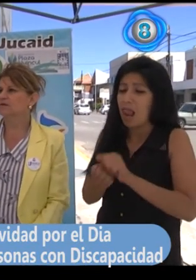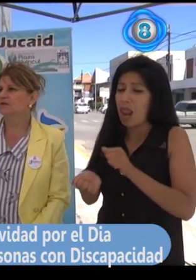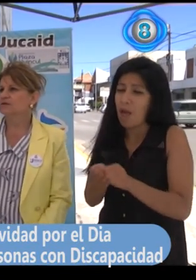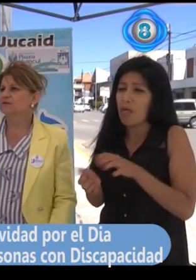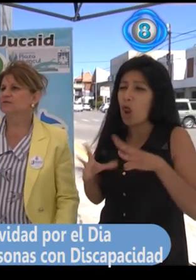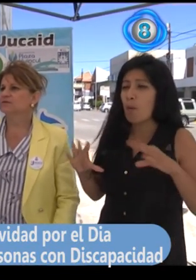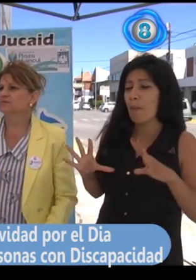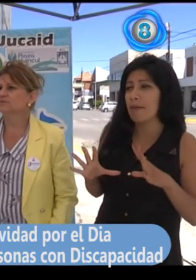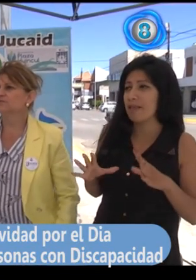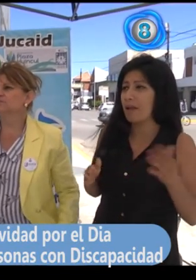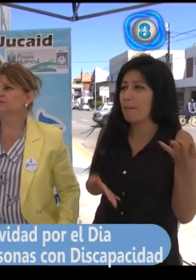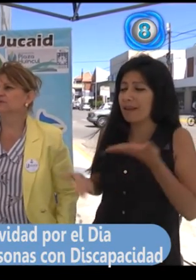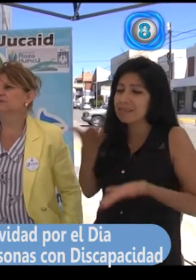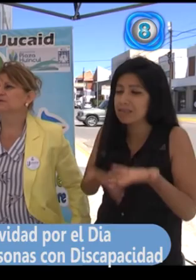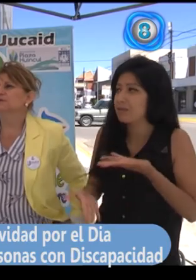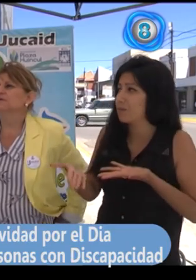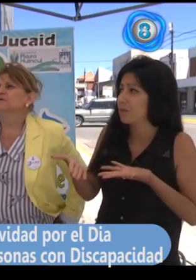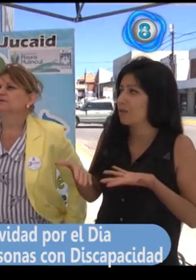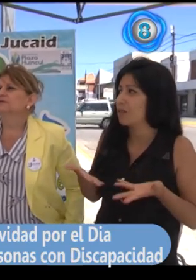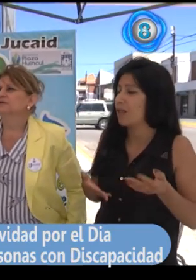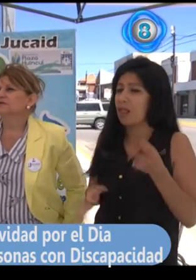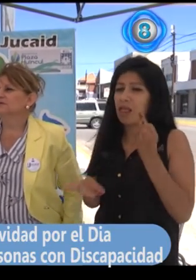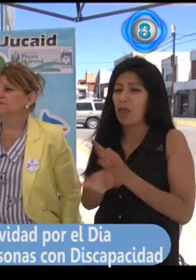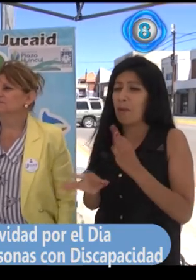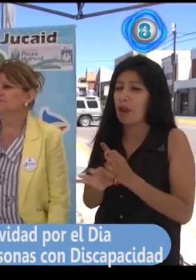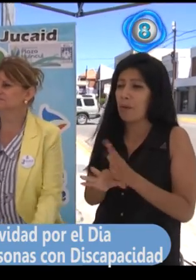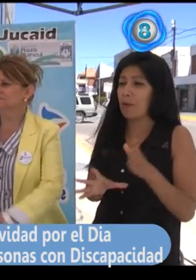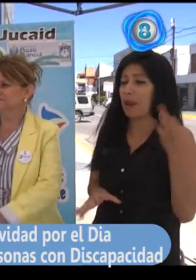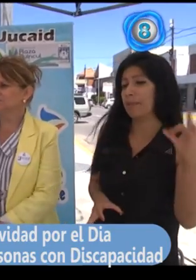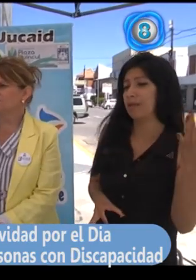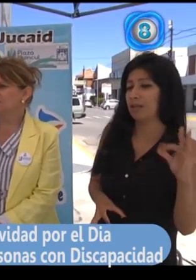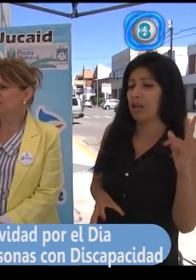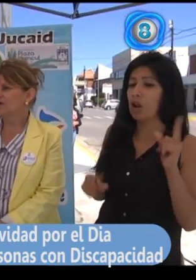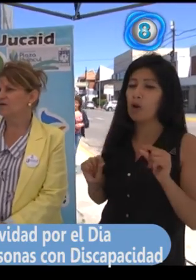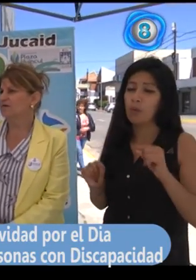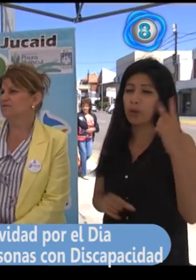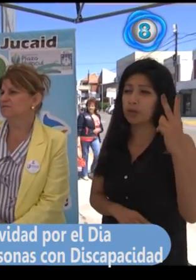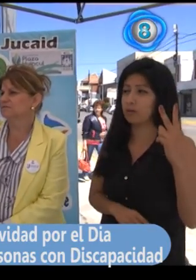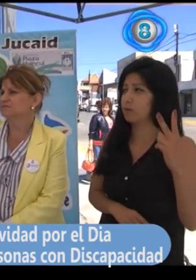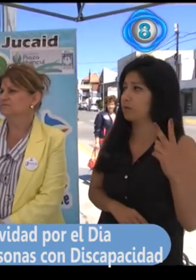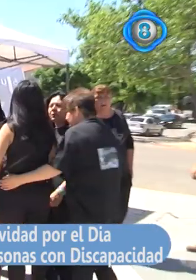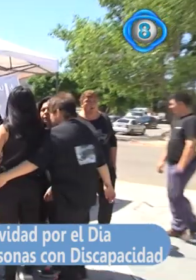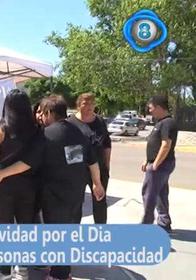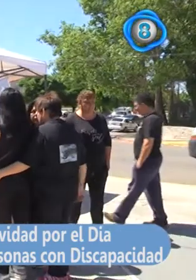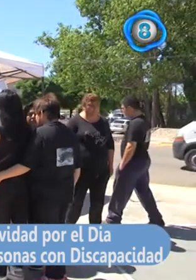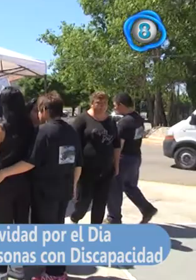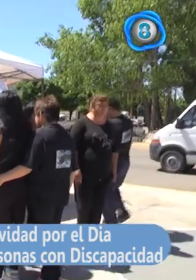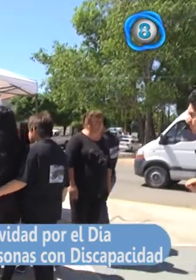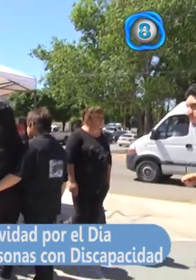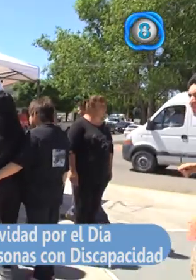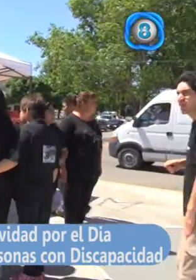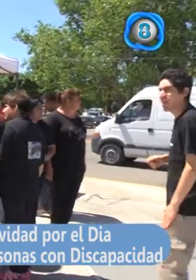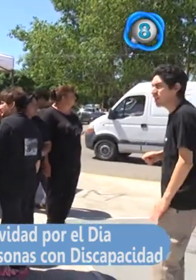Espumita. Recién se acaban de ir los chicos de la Escuela Especial número 2. Y bueno, ellos están haciendo una recreación de